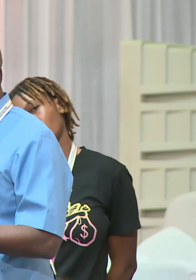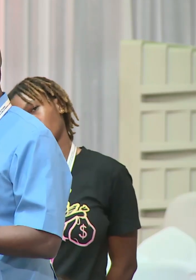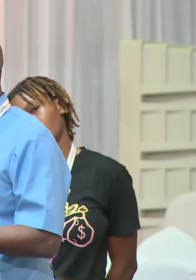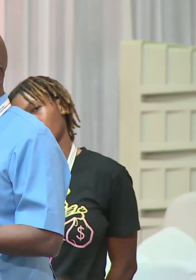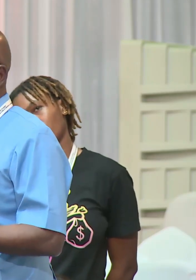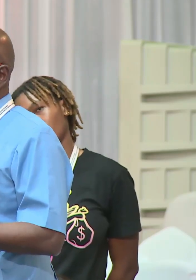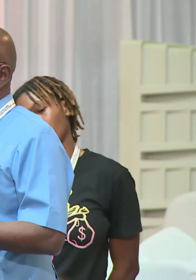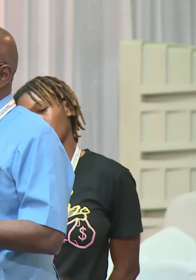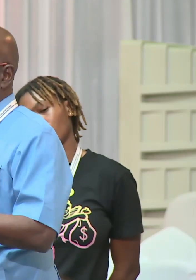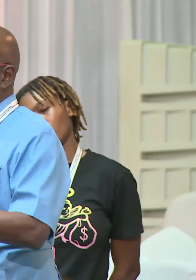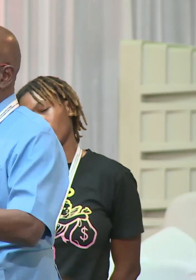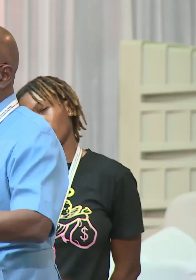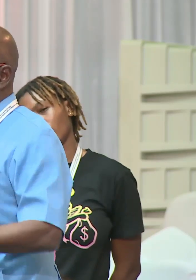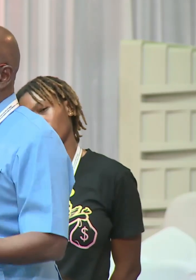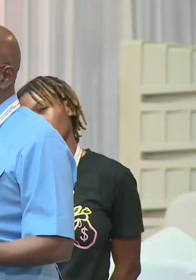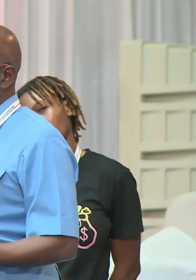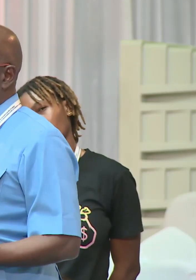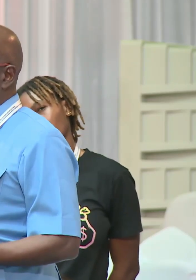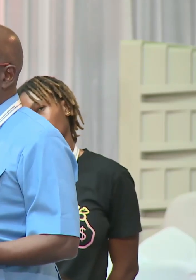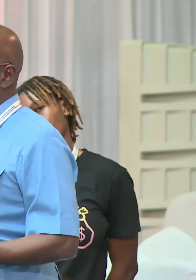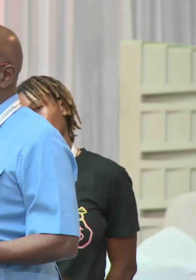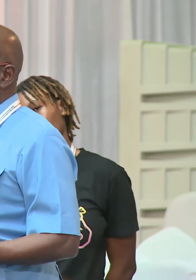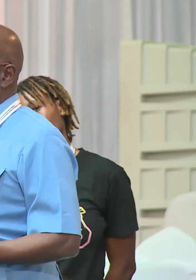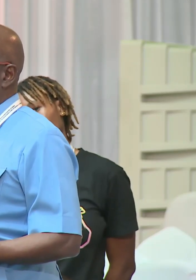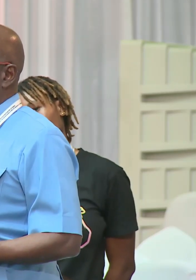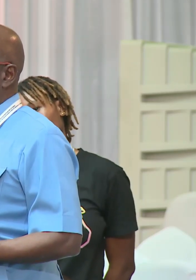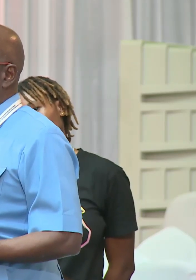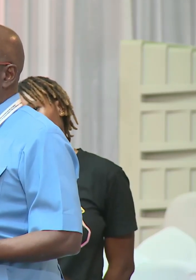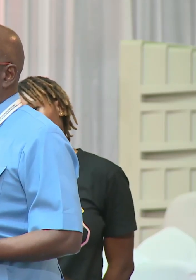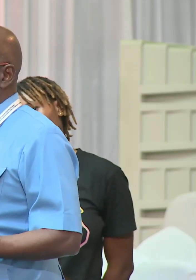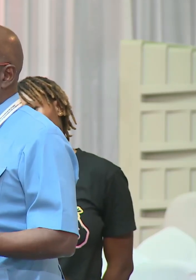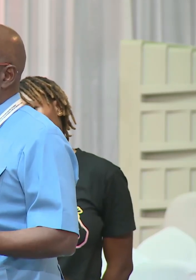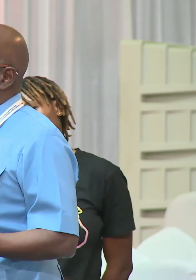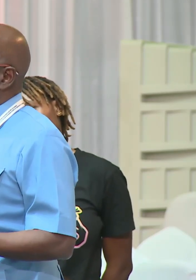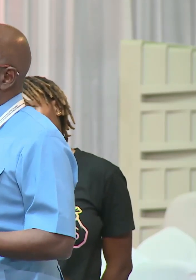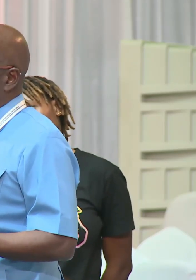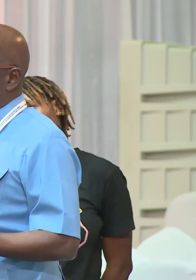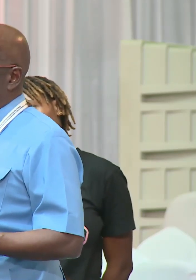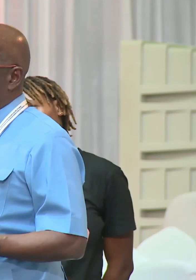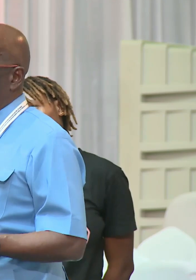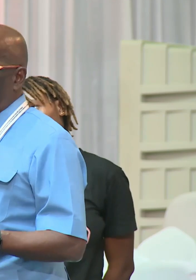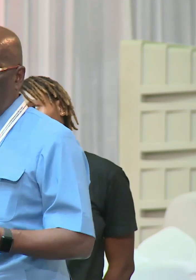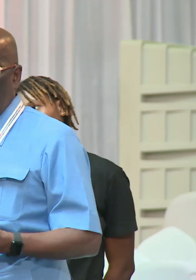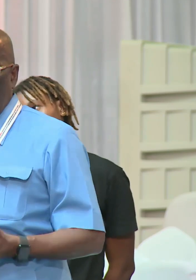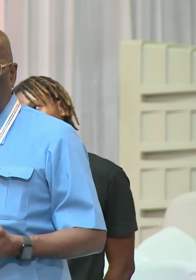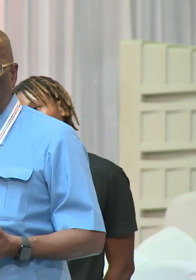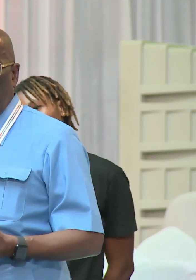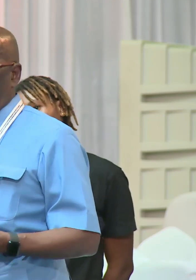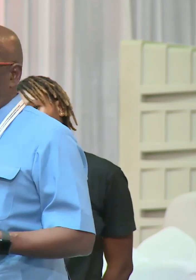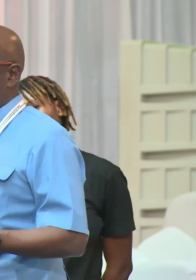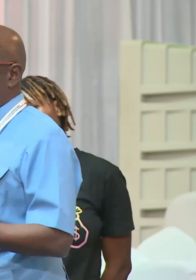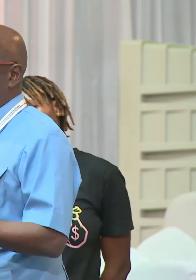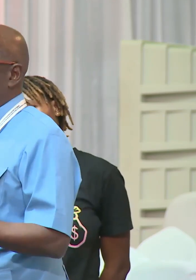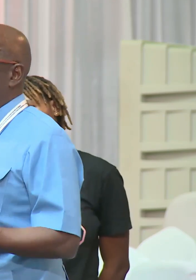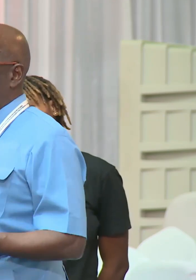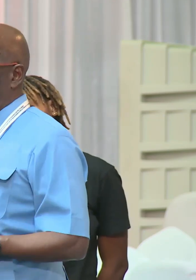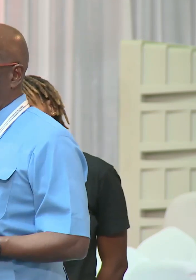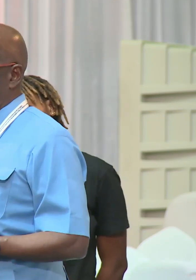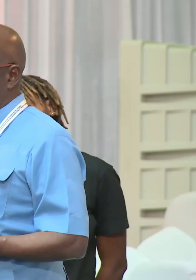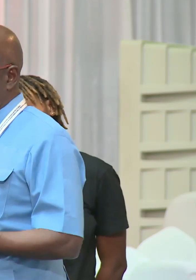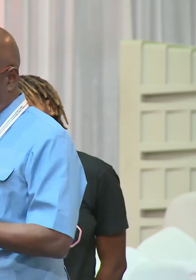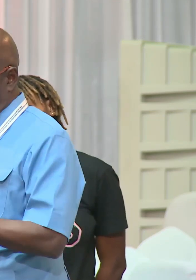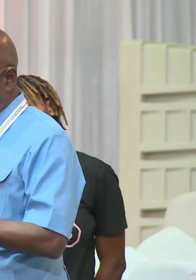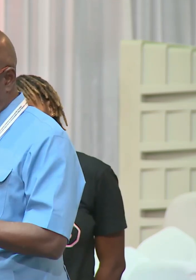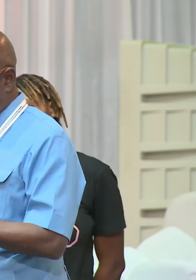patients pratiquement au stade terminal, tout simplement parce qu'on n'a pas la facilité de